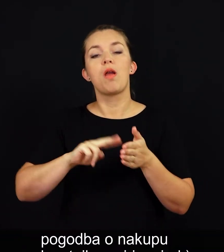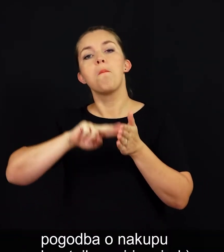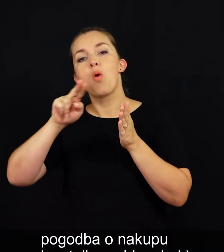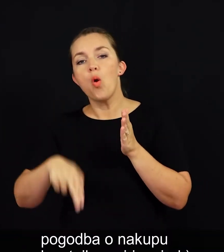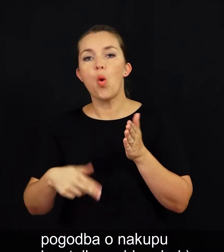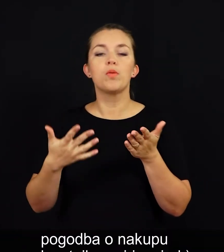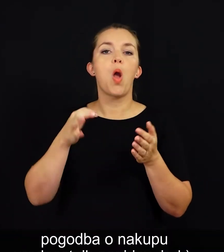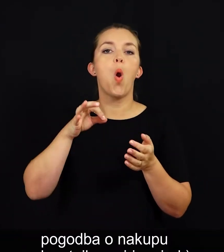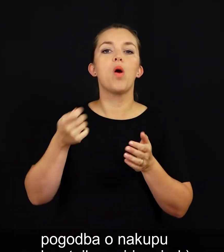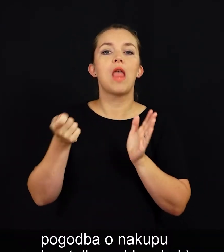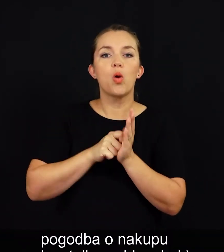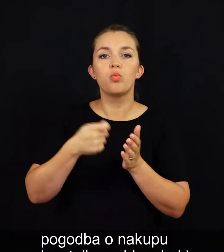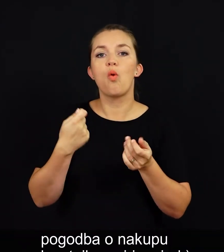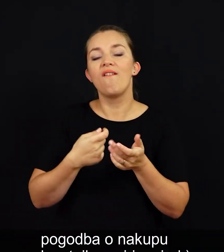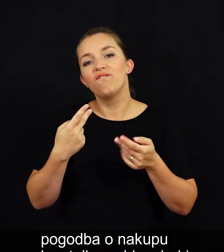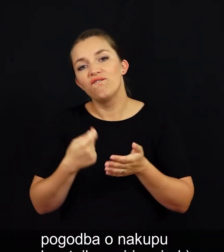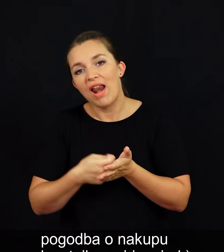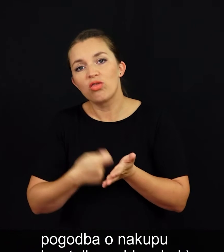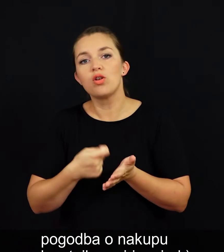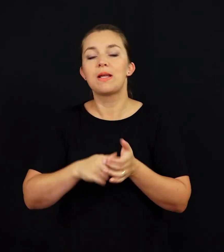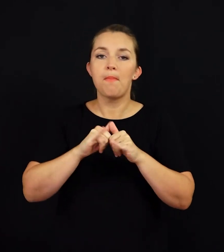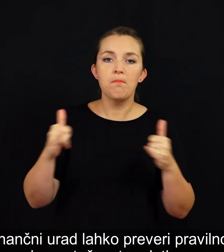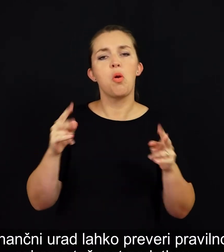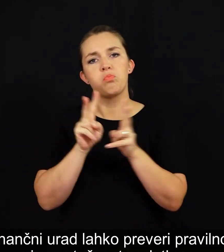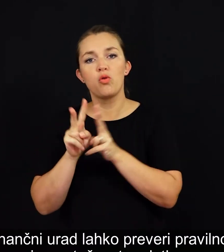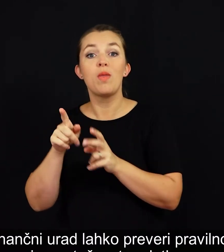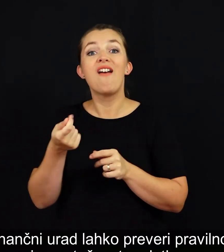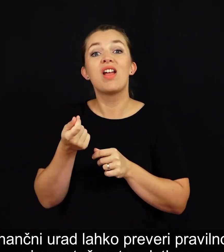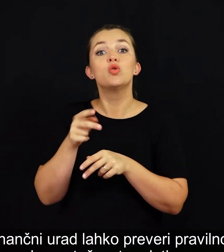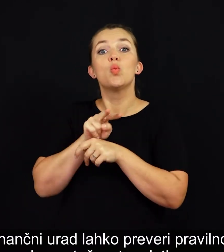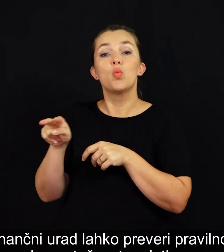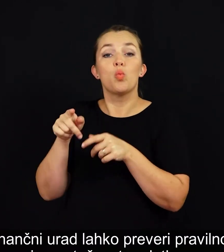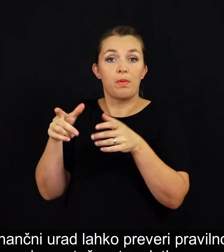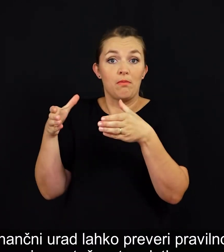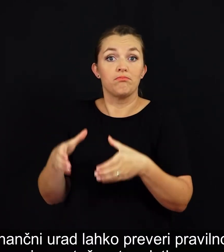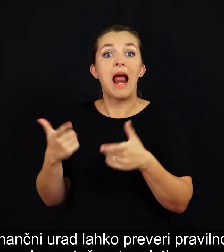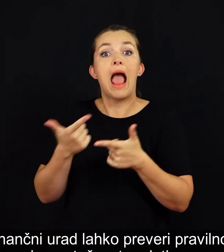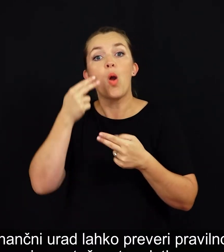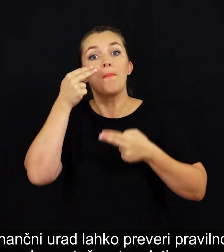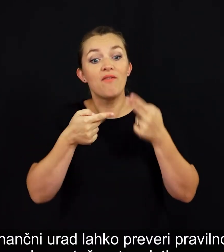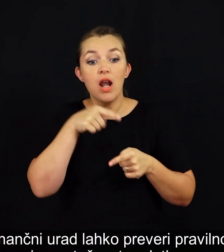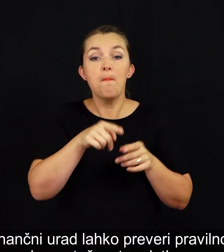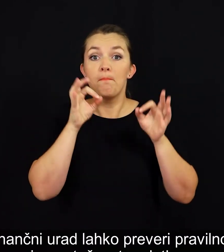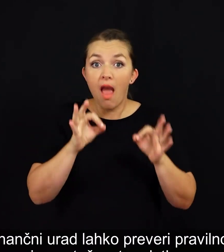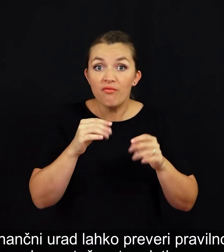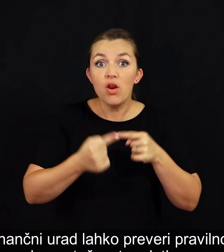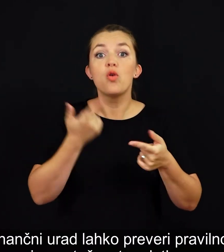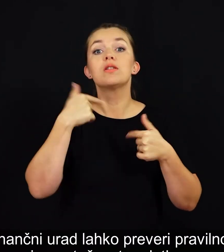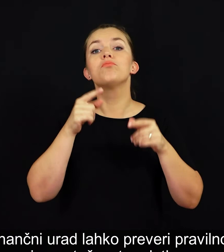nakupu vrednostnih papirjev in podobno, da finančni urad lahko preveri pravilnost oziroma točnost